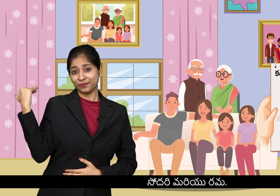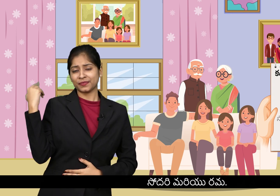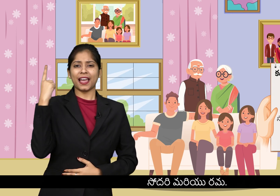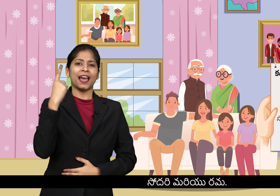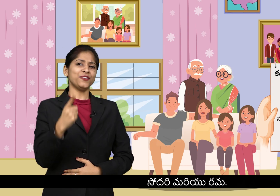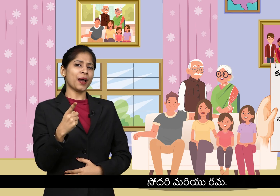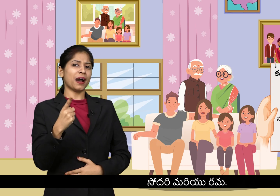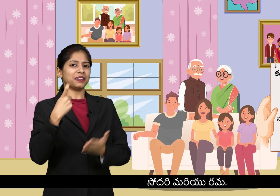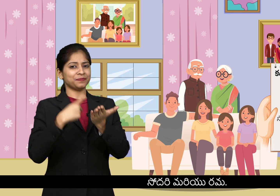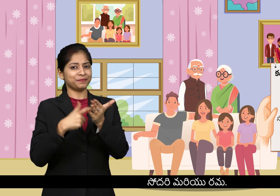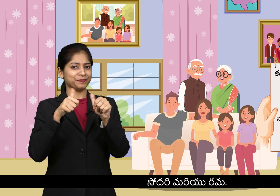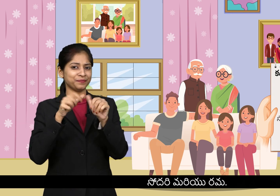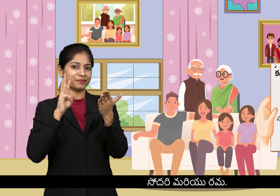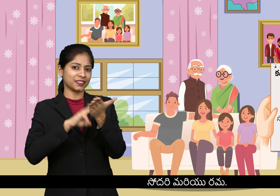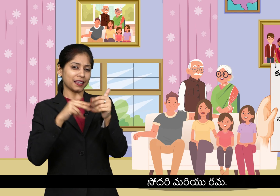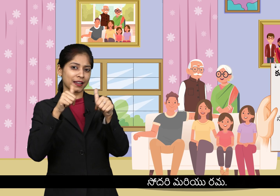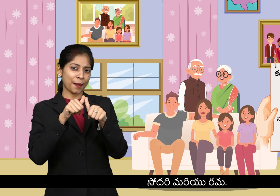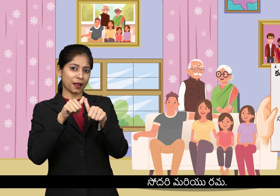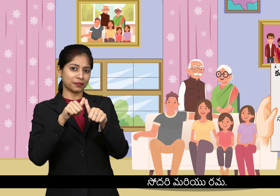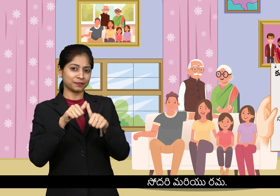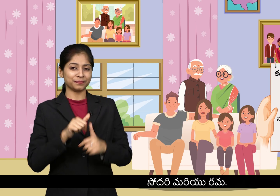సోదరి మరియు రమ.